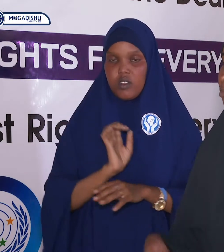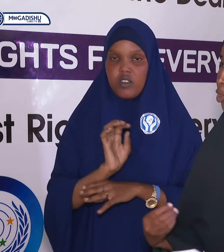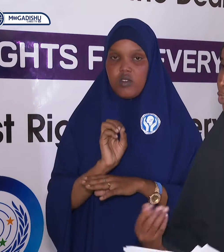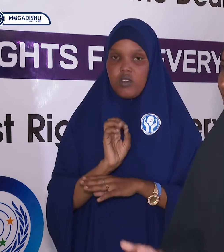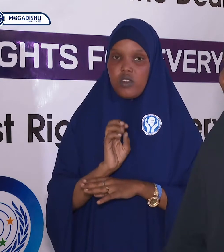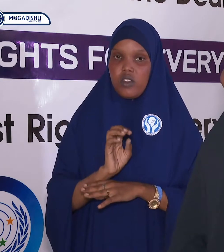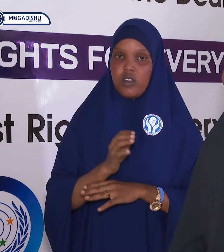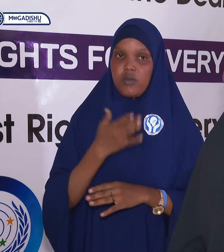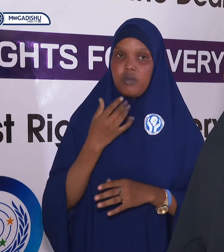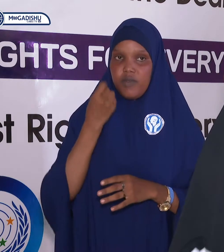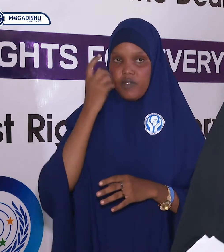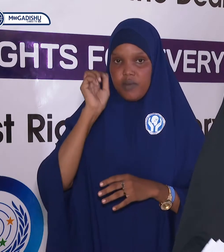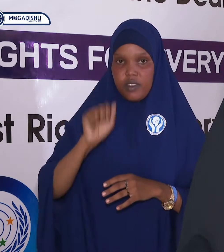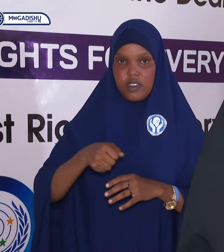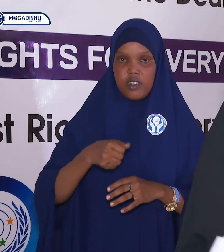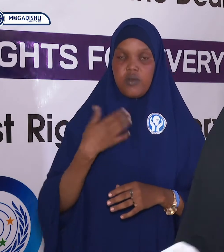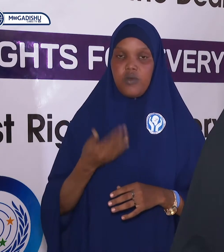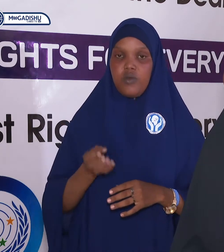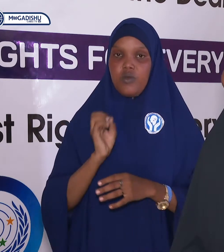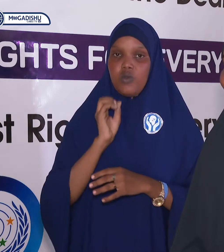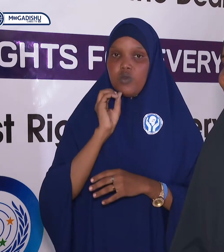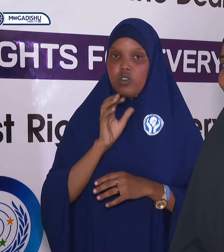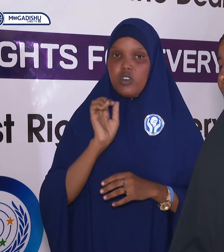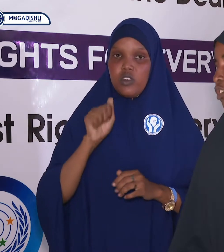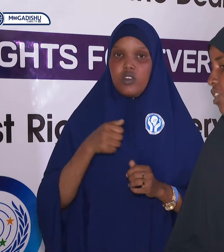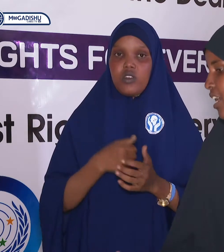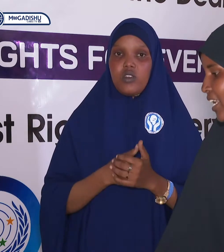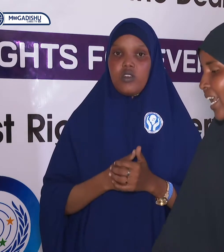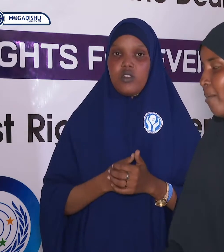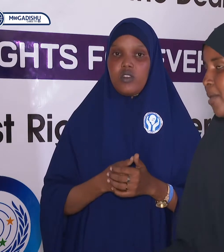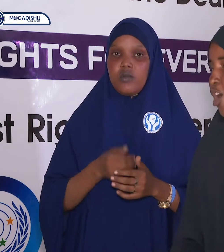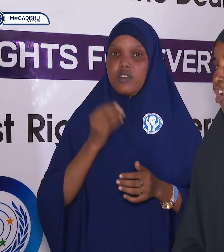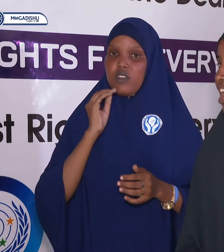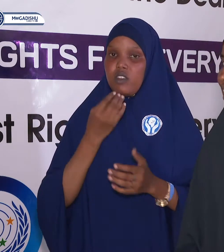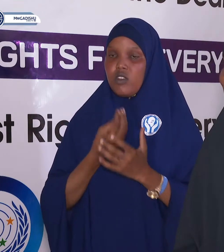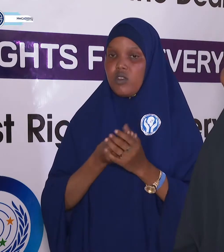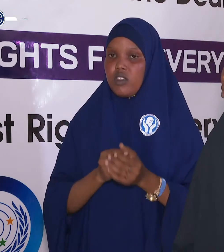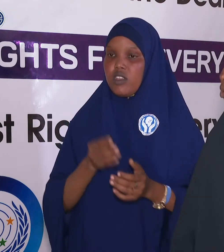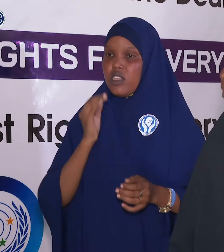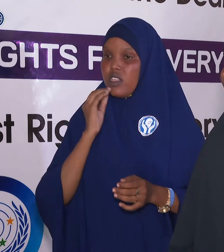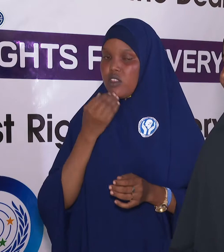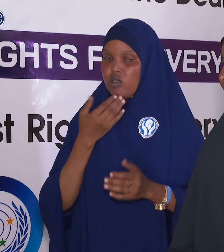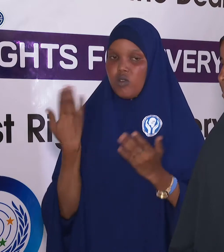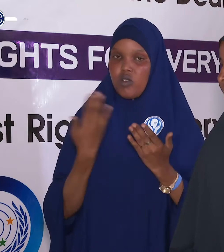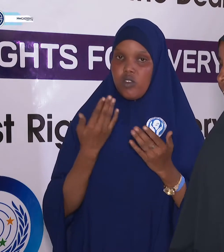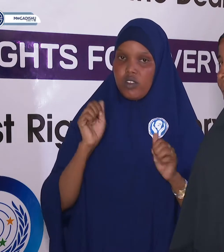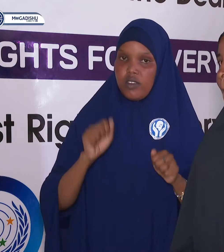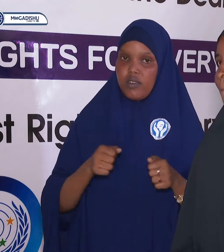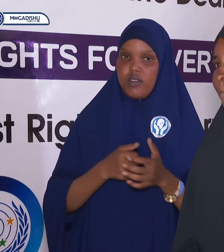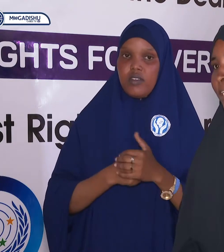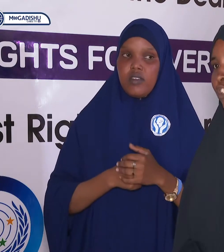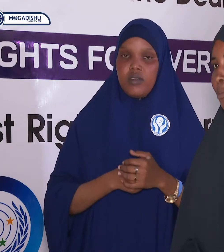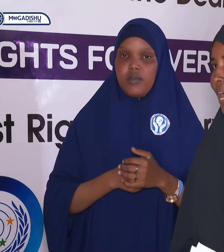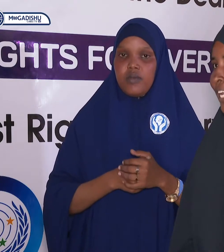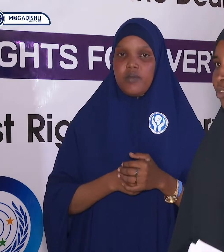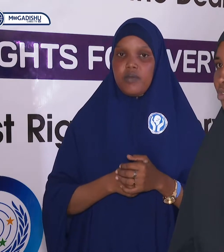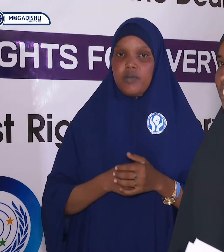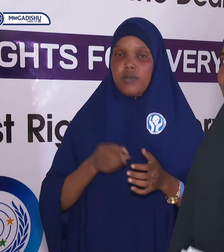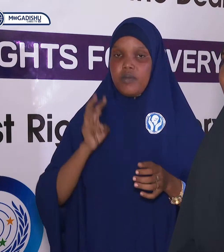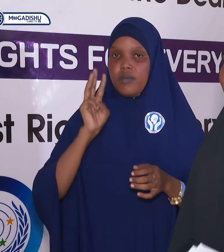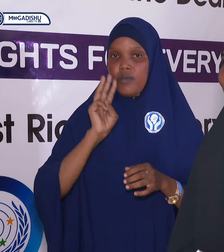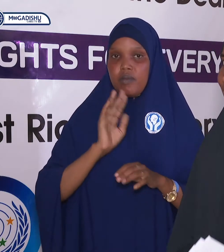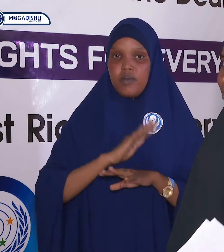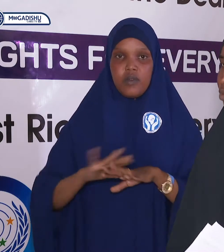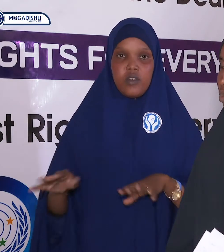isfahmayaan ama waxay u sheegi karaan ama dhankan baa loo weyse qaataa iyo dhankan baa waxa loo akhristaa ay ku dhihi karaan maahan ma jiro macalin